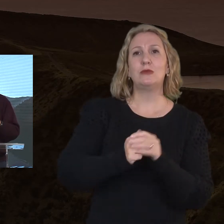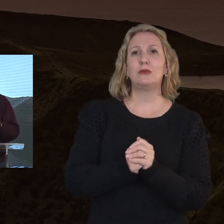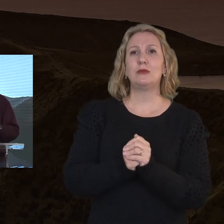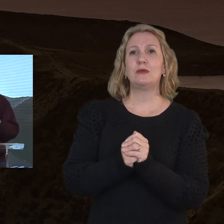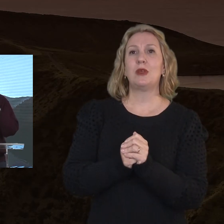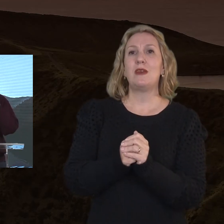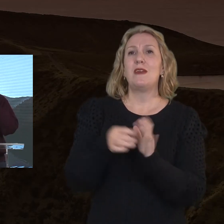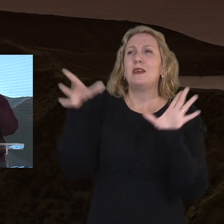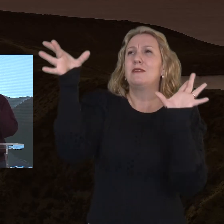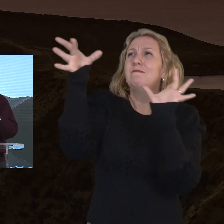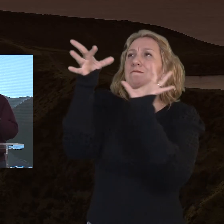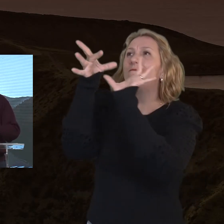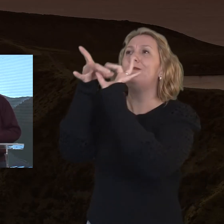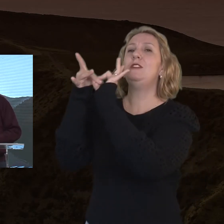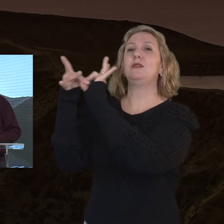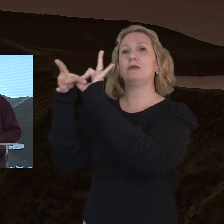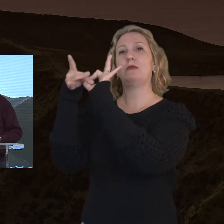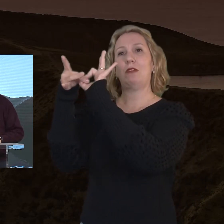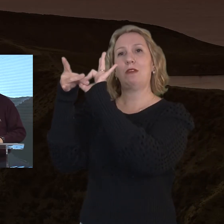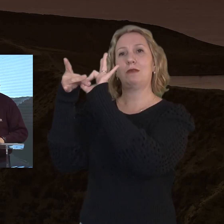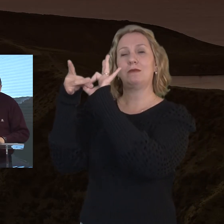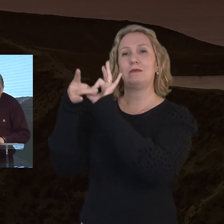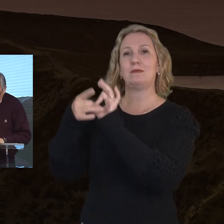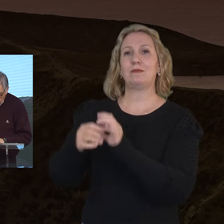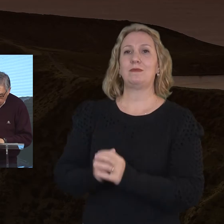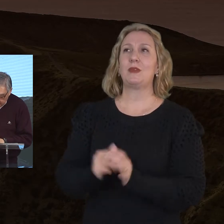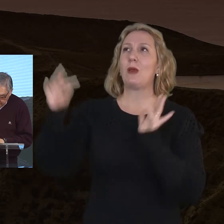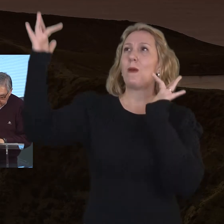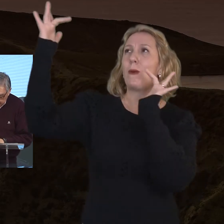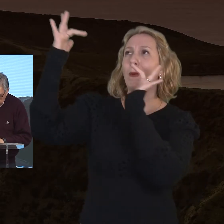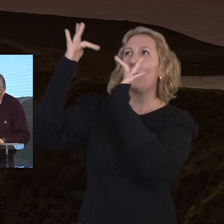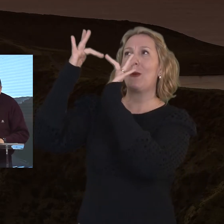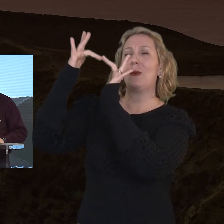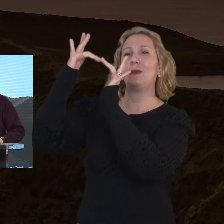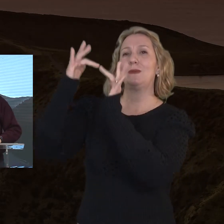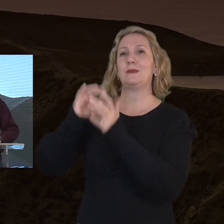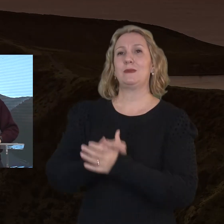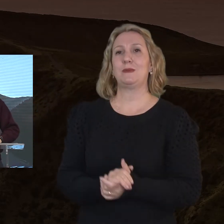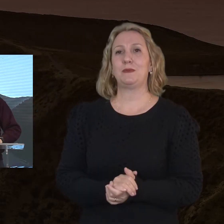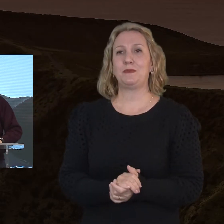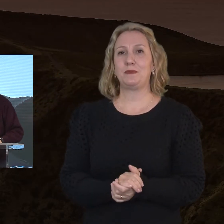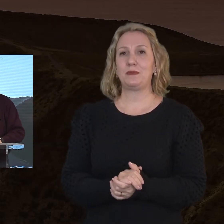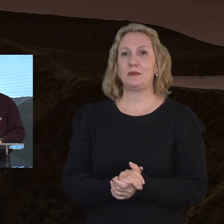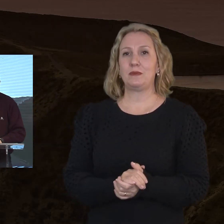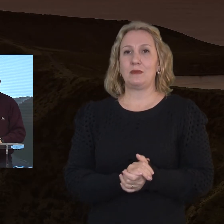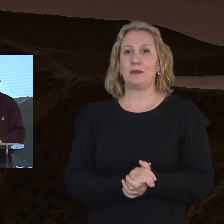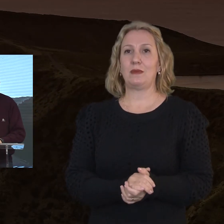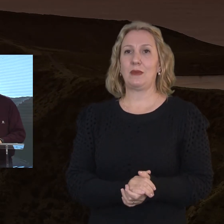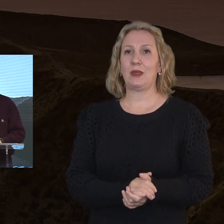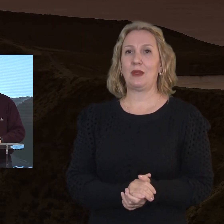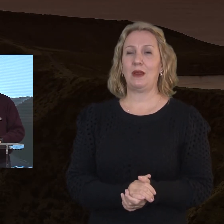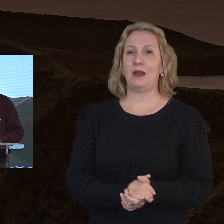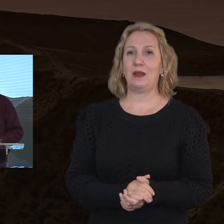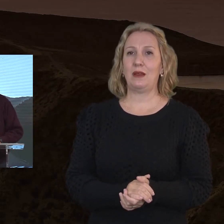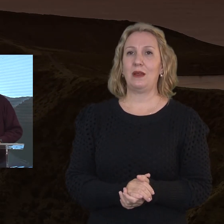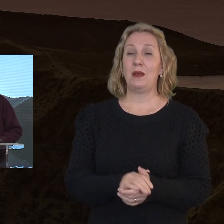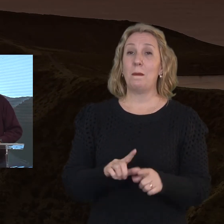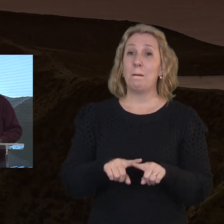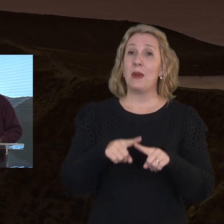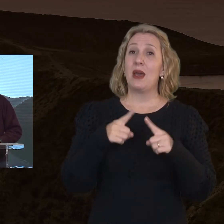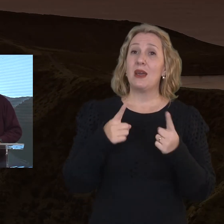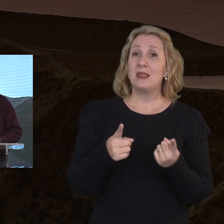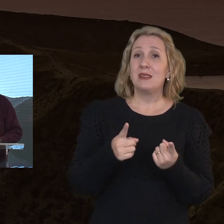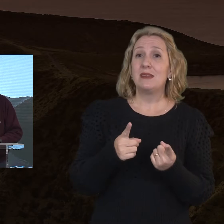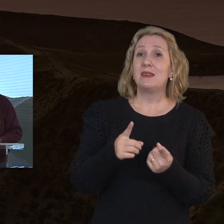vincular conectar então vou ler como deve ser mas aquele que firmemente